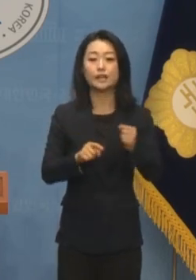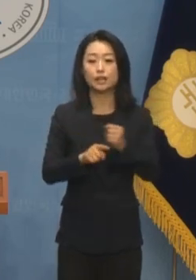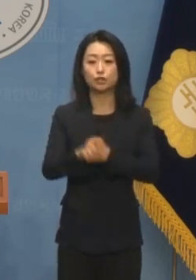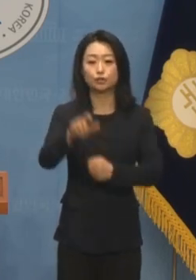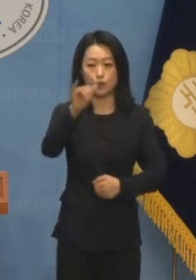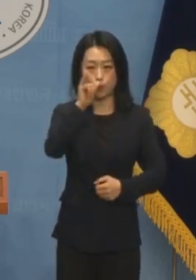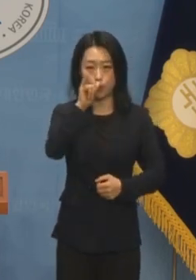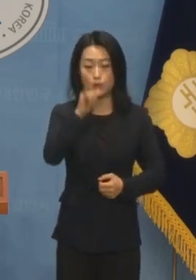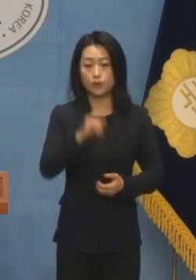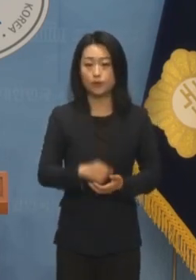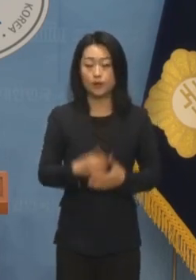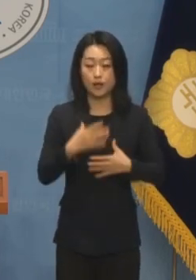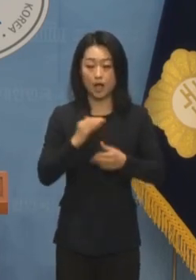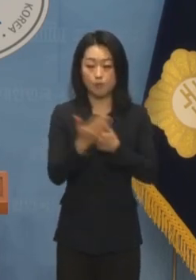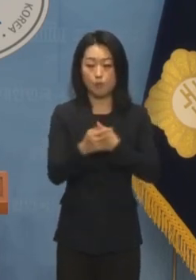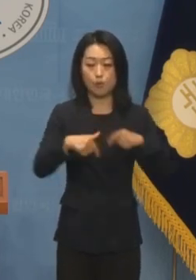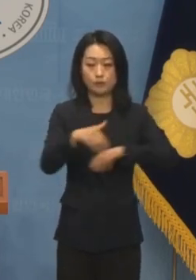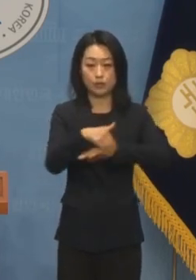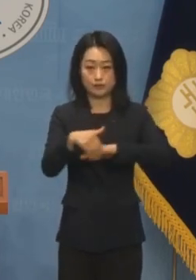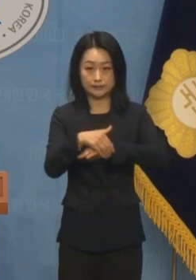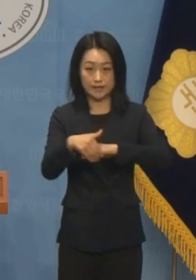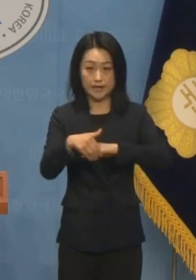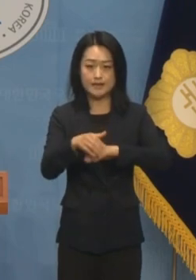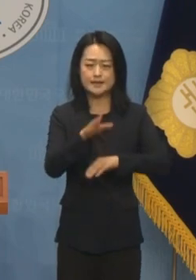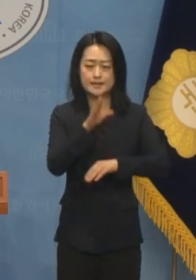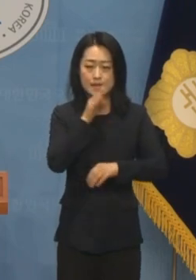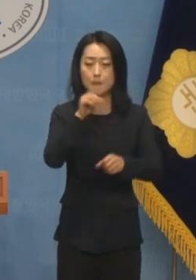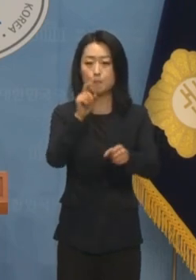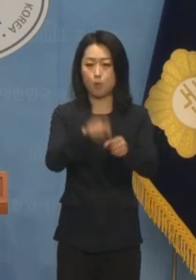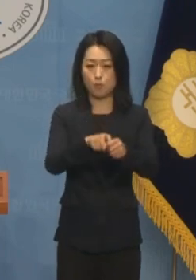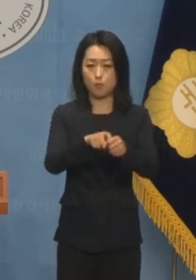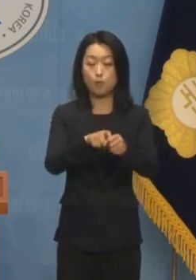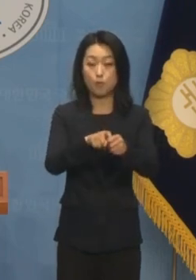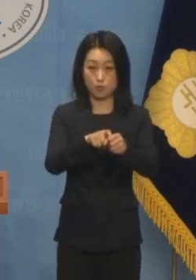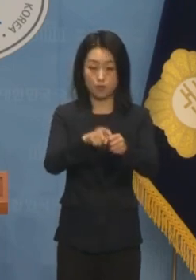이유이자 안보 정책의 진정한